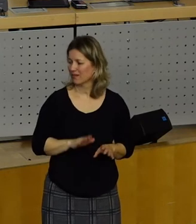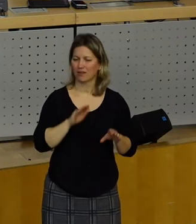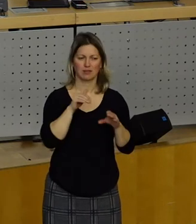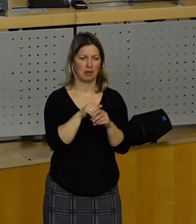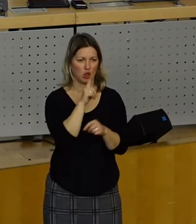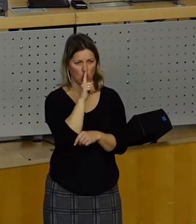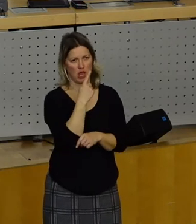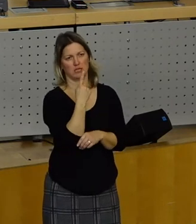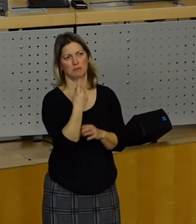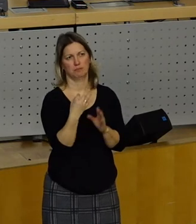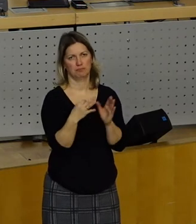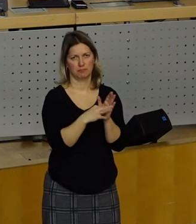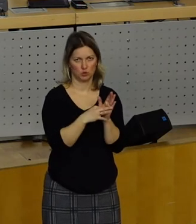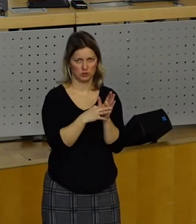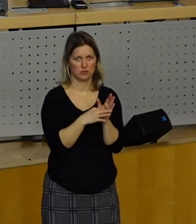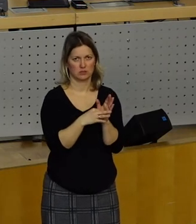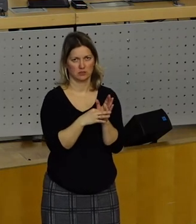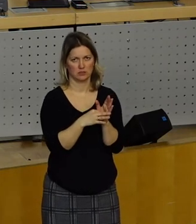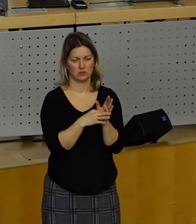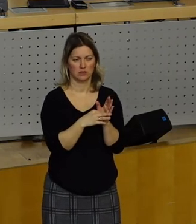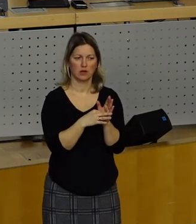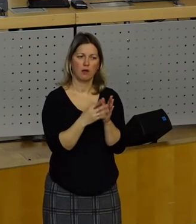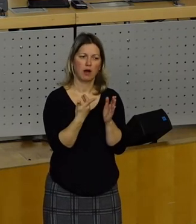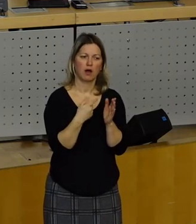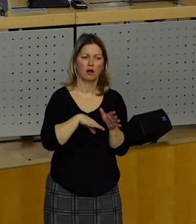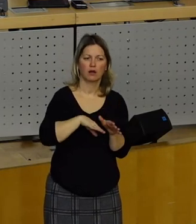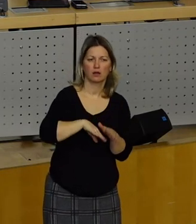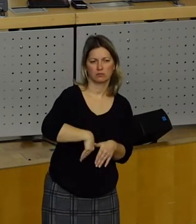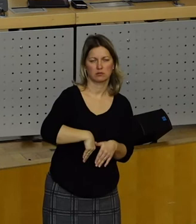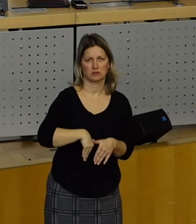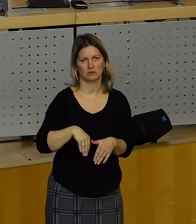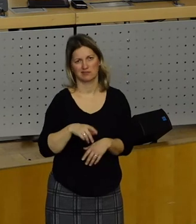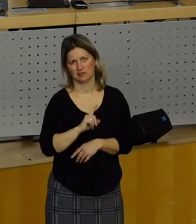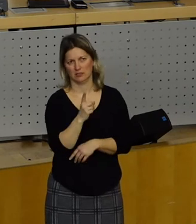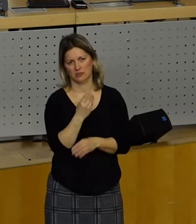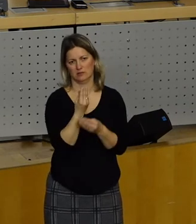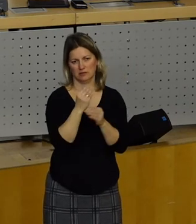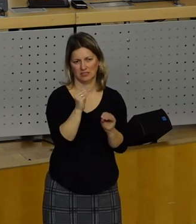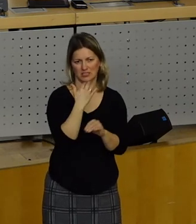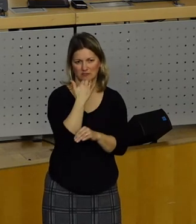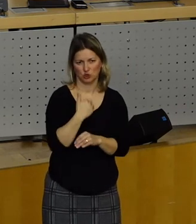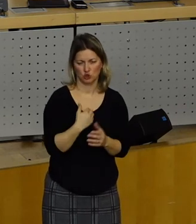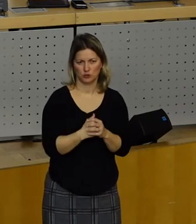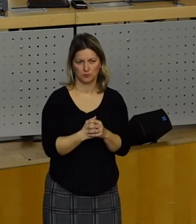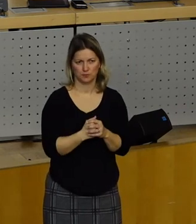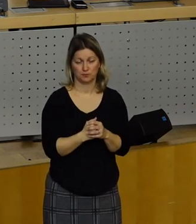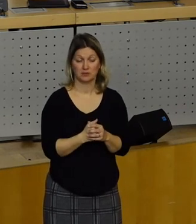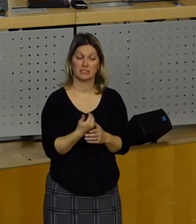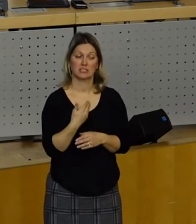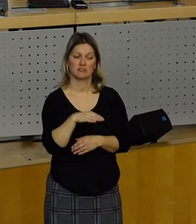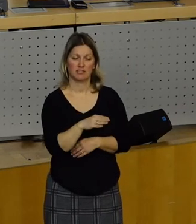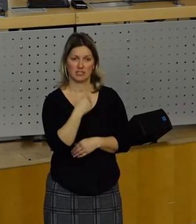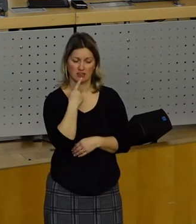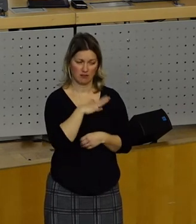sozusagen die denke ich aber dann doch nicht unerwähnt bleiben sollte etwa eine woche nachdem wir das land verlassen